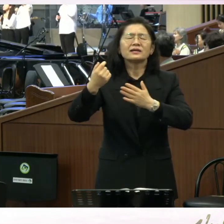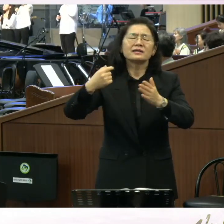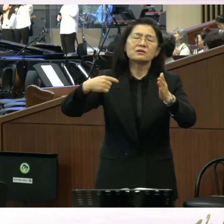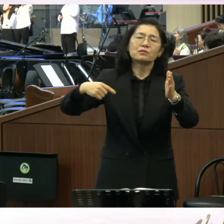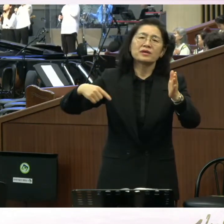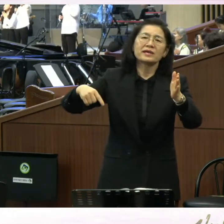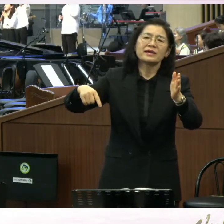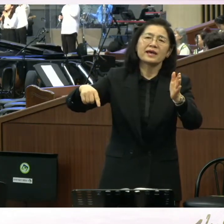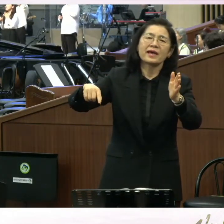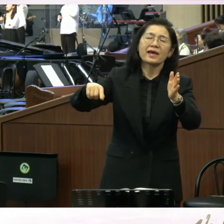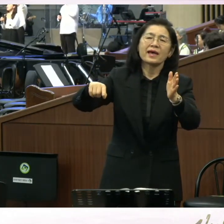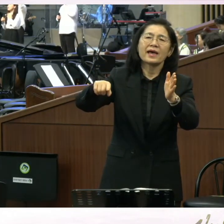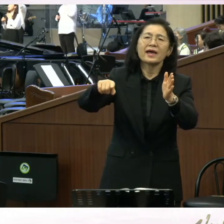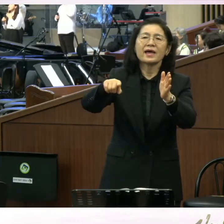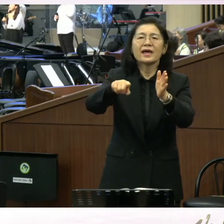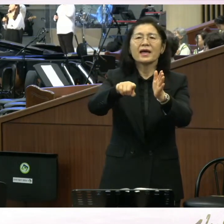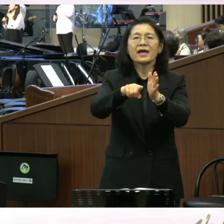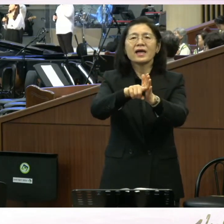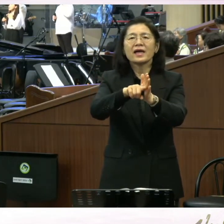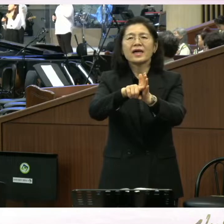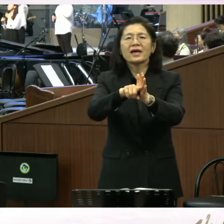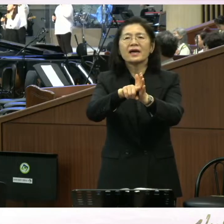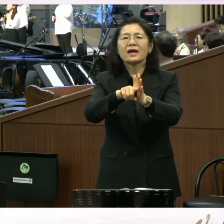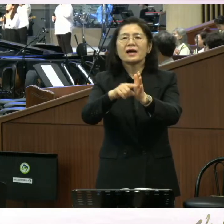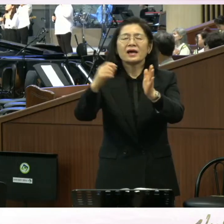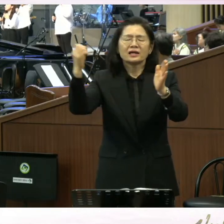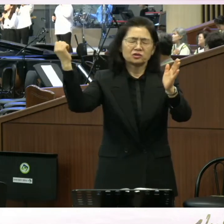나를 위해